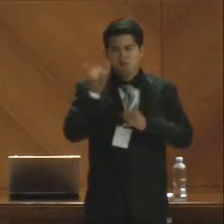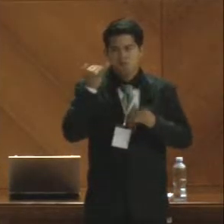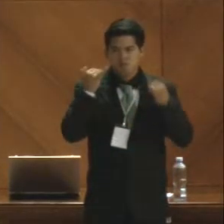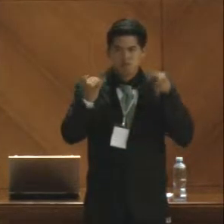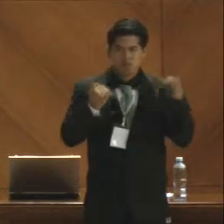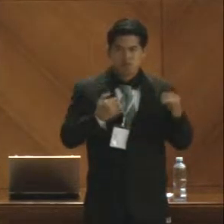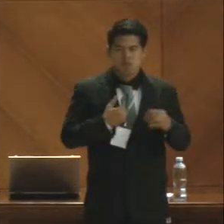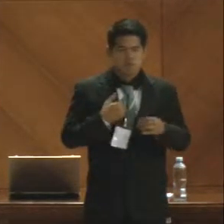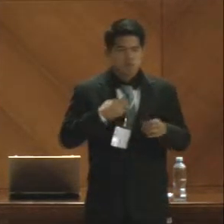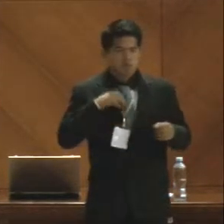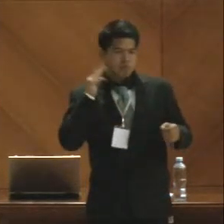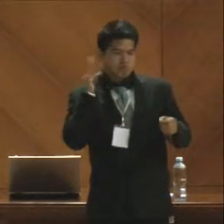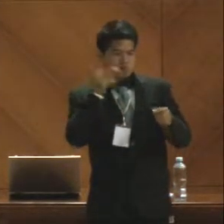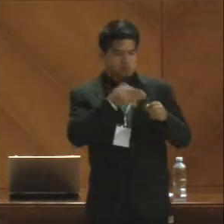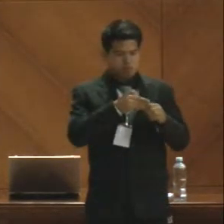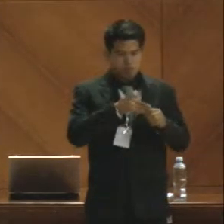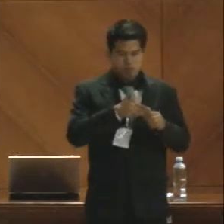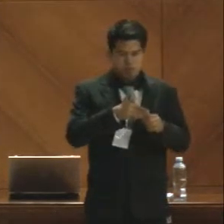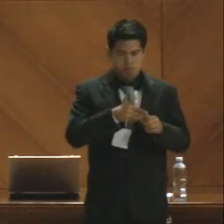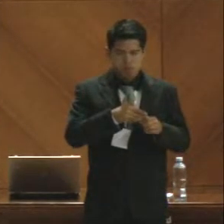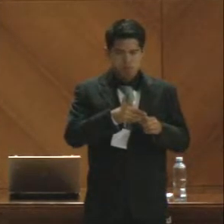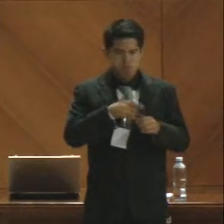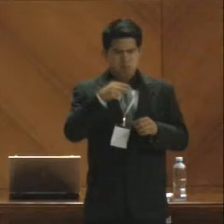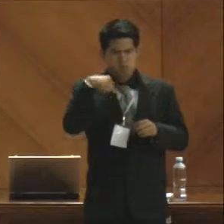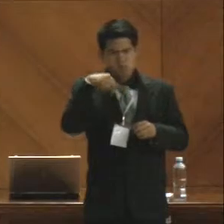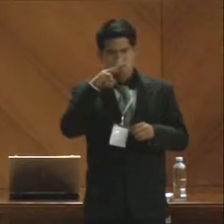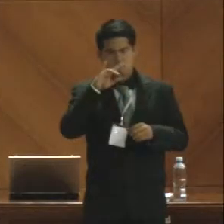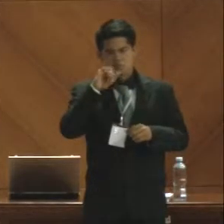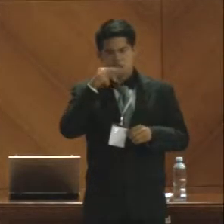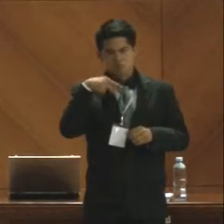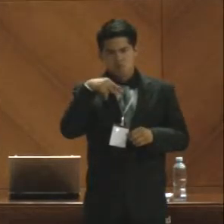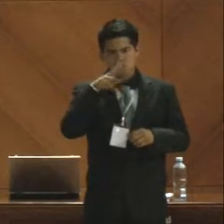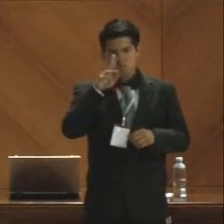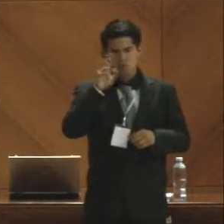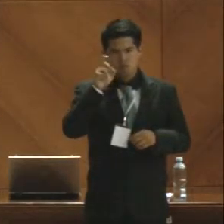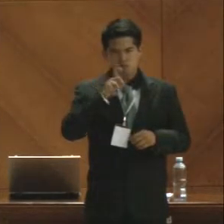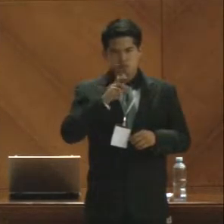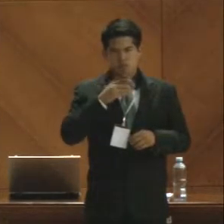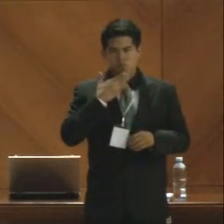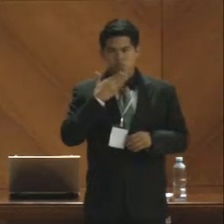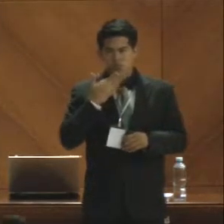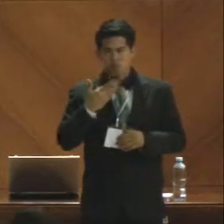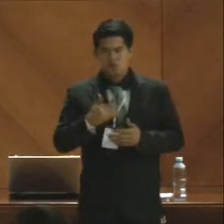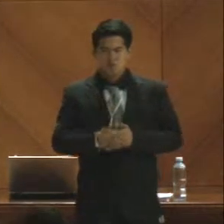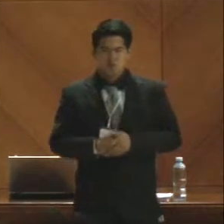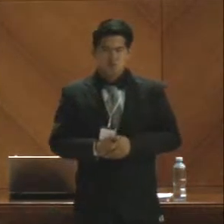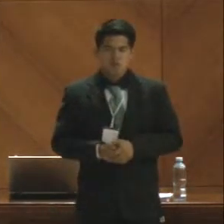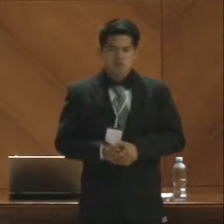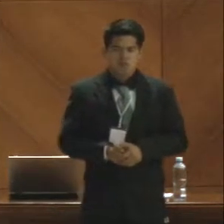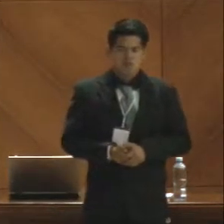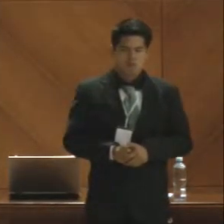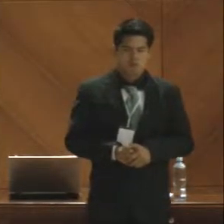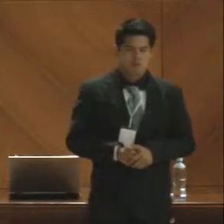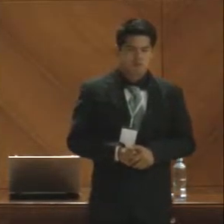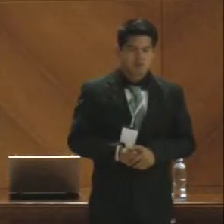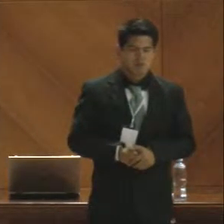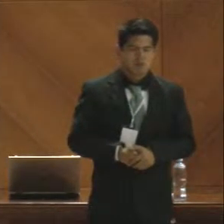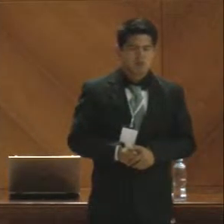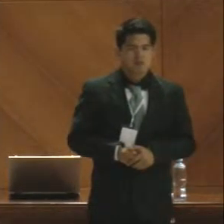decir te mando un memo, es te mando un Kipux. Apropiación tecnológica. Ser capaces de resolver nuestros propios problemas,